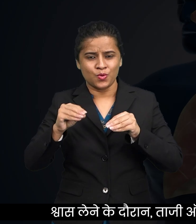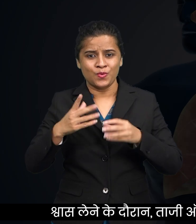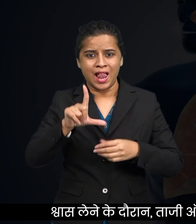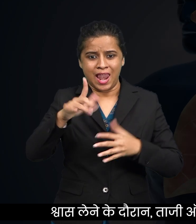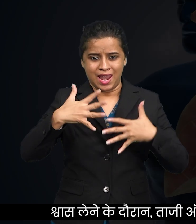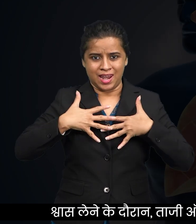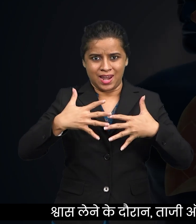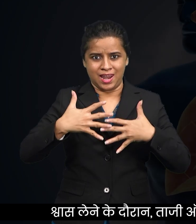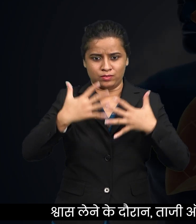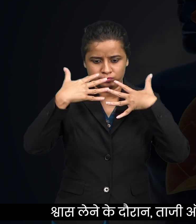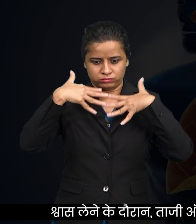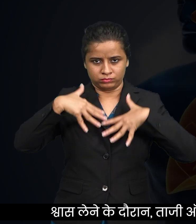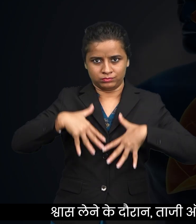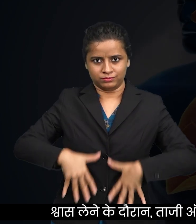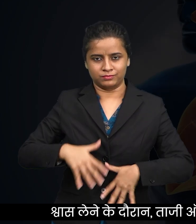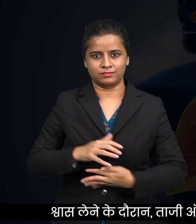फेफड़ों को भर देती है।